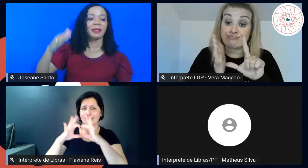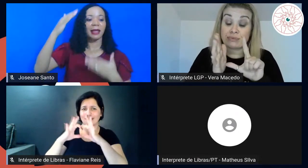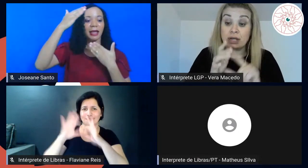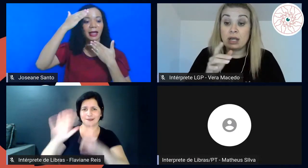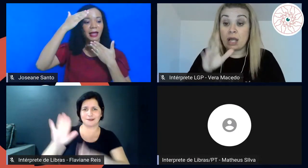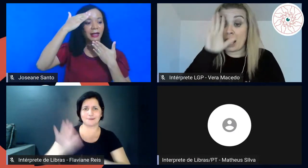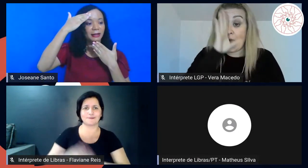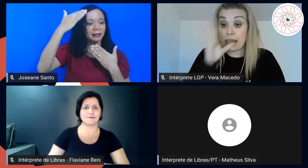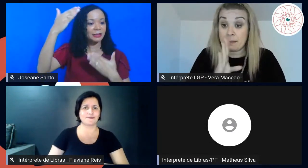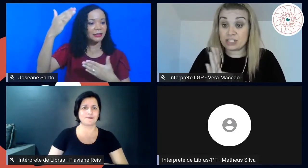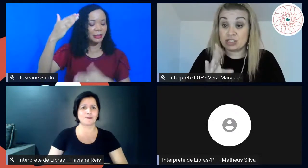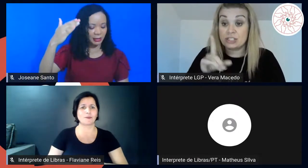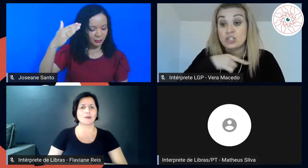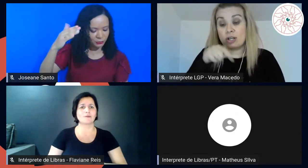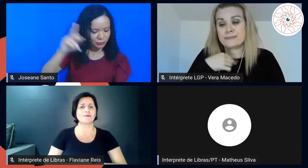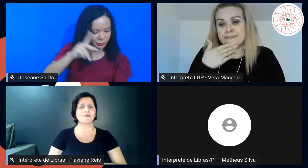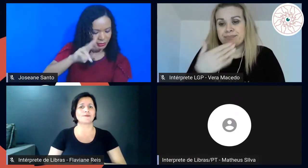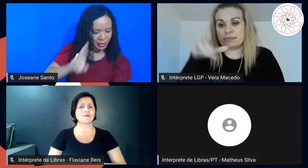grados.